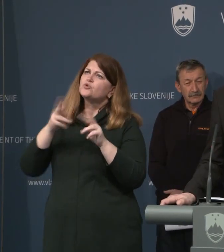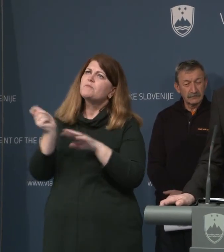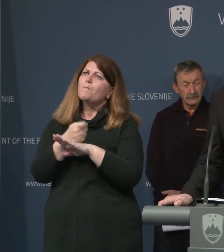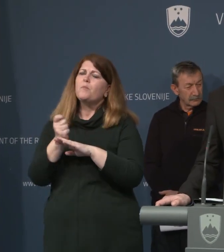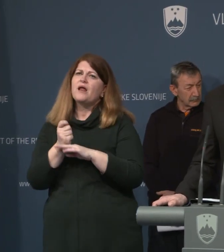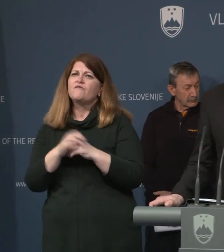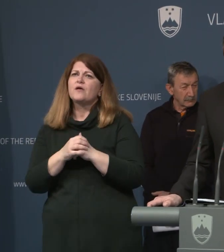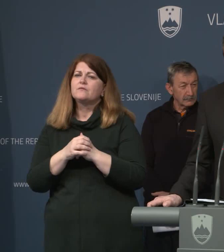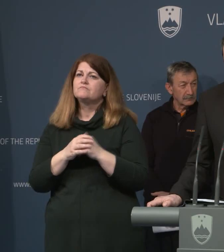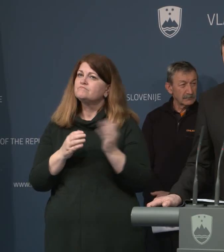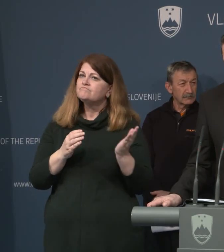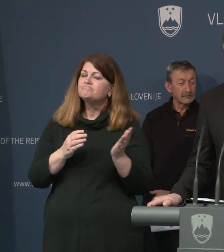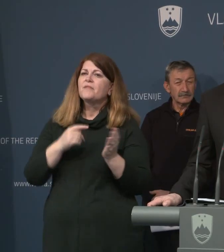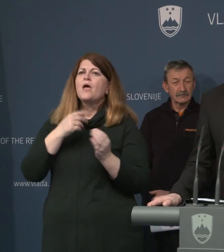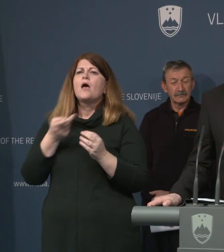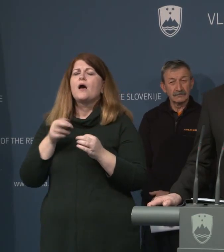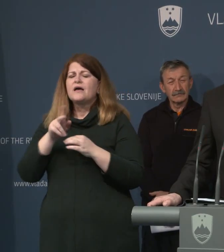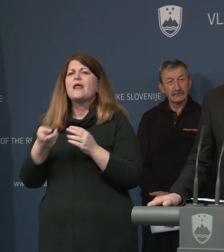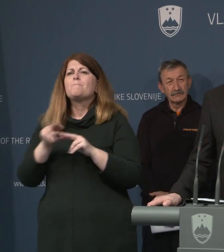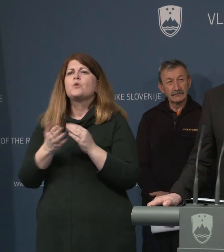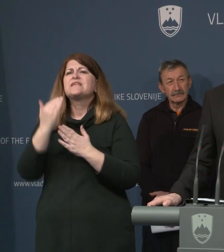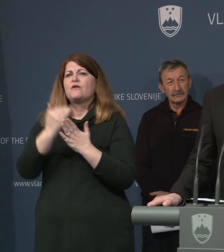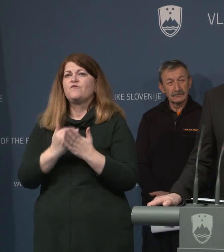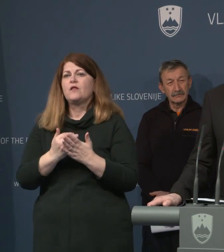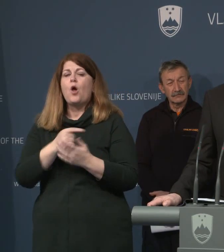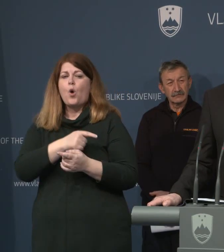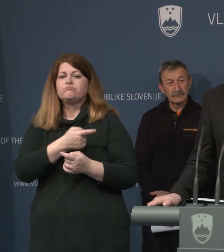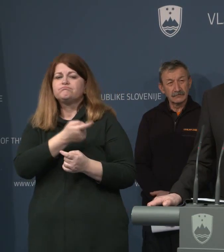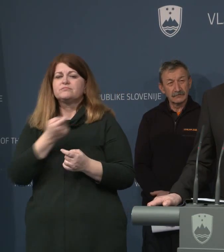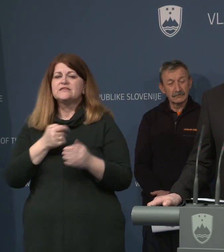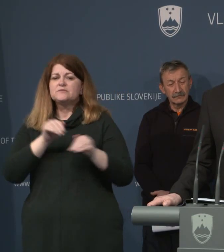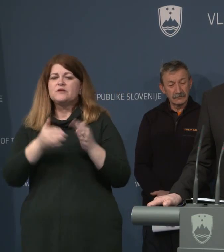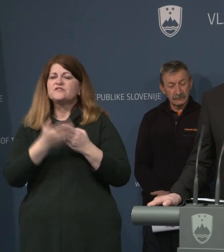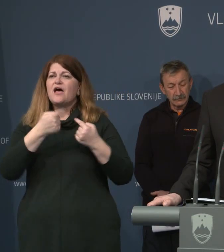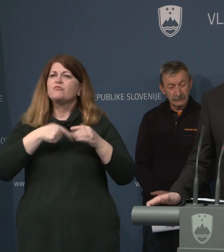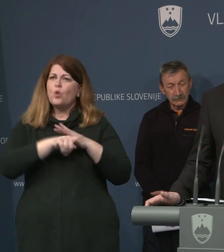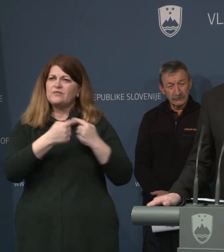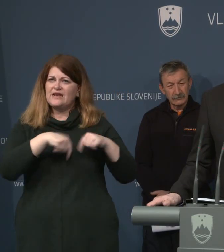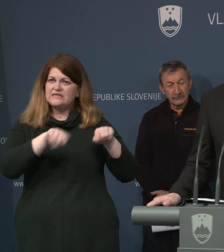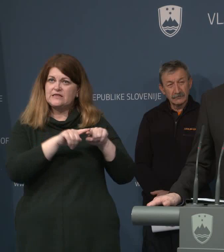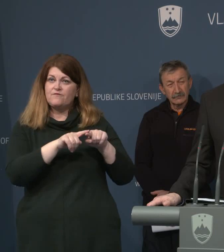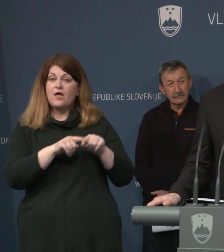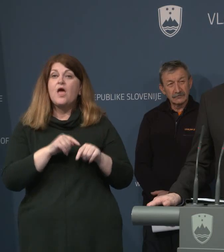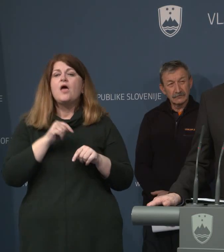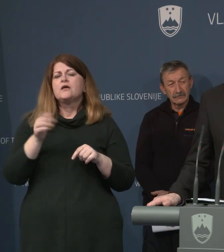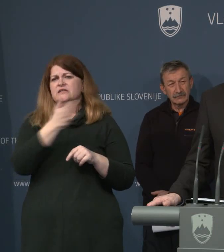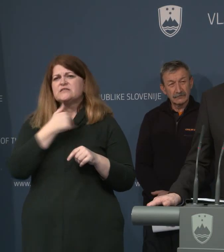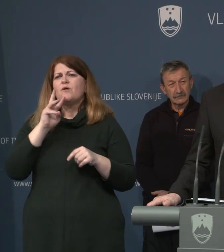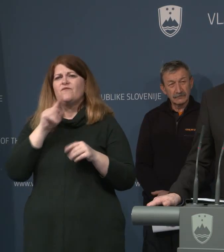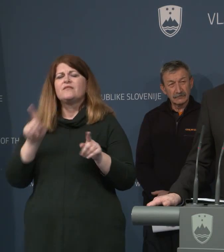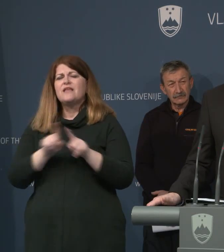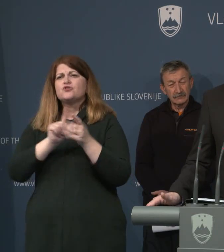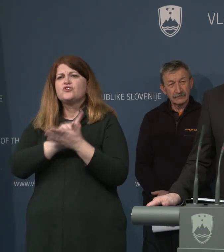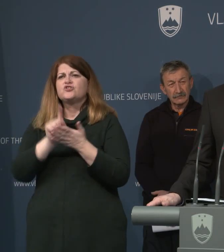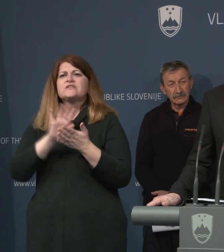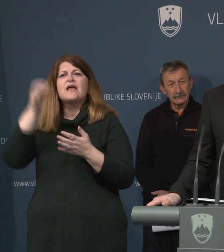V bistvu gre bolj za napotek, no, ker prihajam iz vrst policije oziroma iz ministrstva za notranje zadeve, smo v takih časih na klicnem